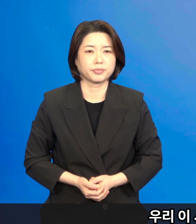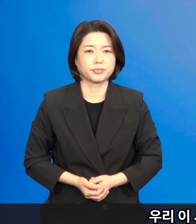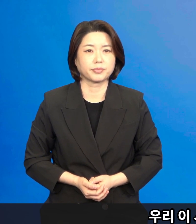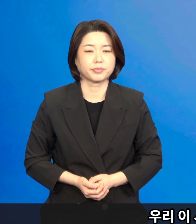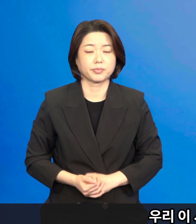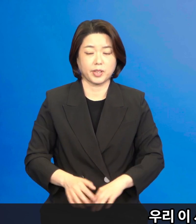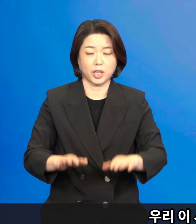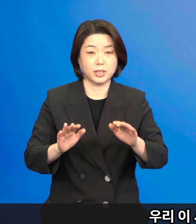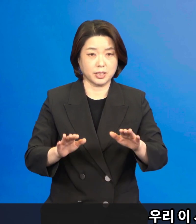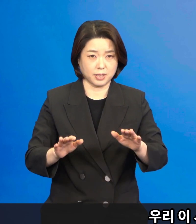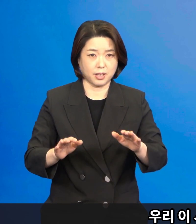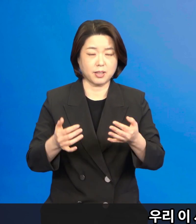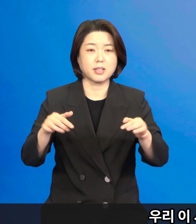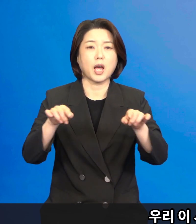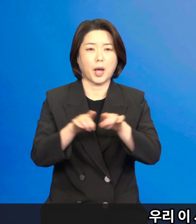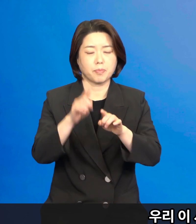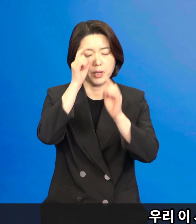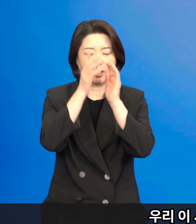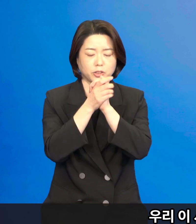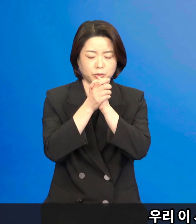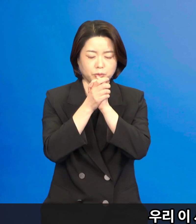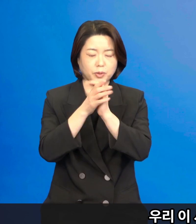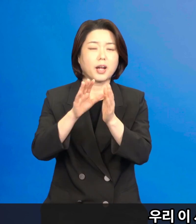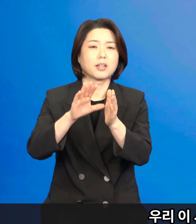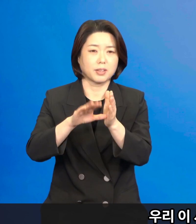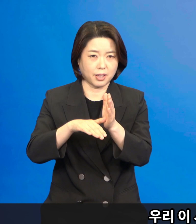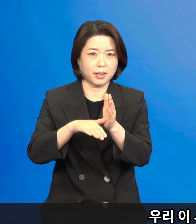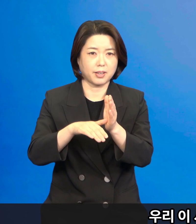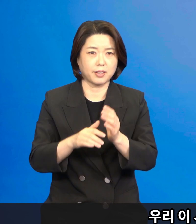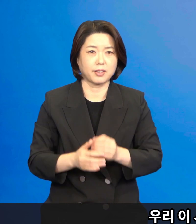우리 이 시간 함께 기도할 때